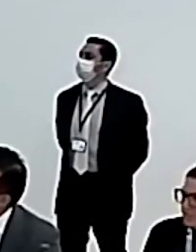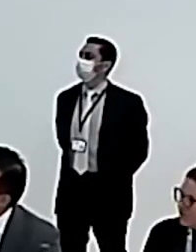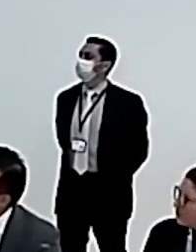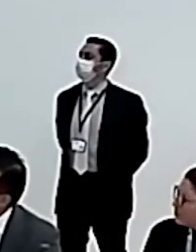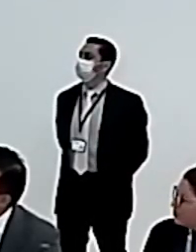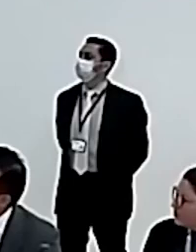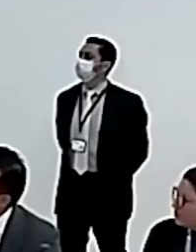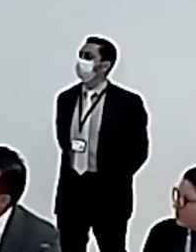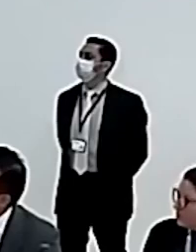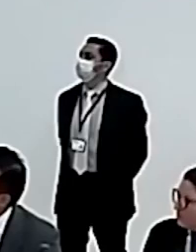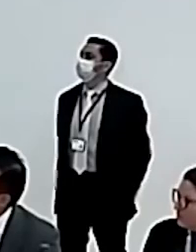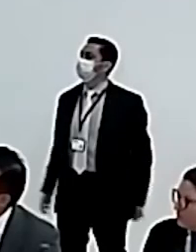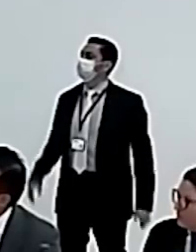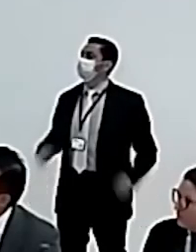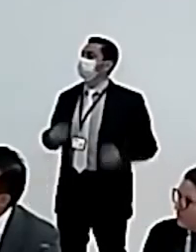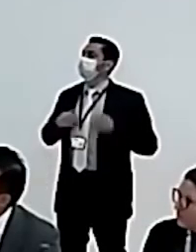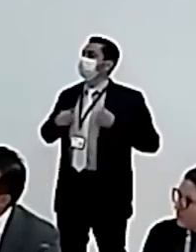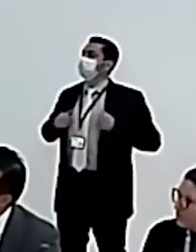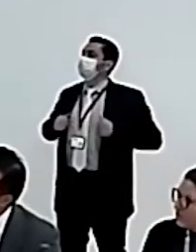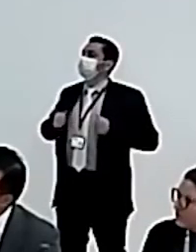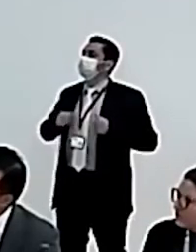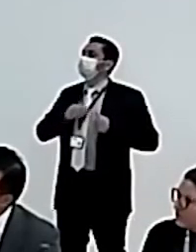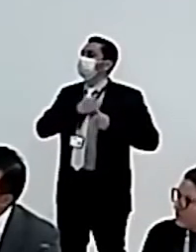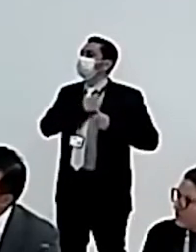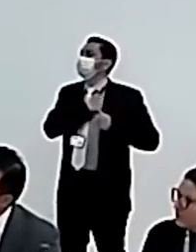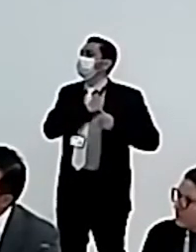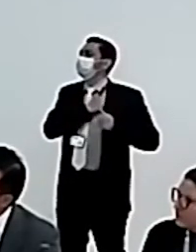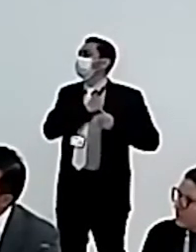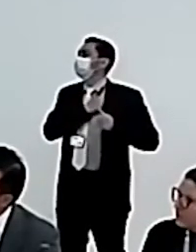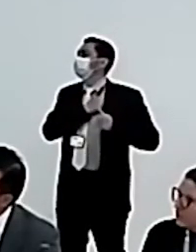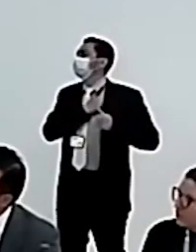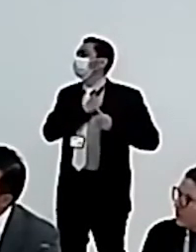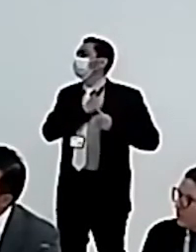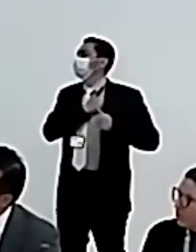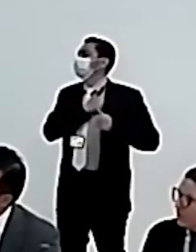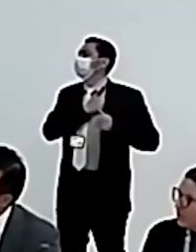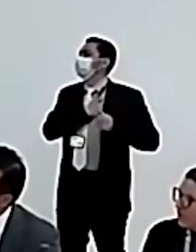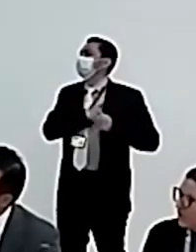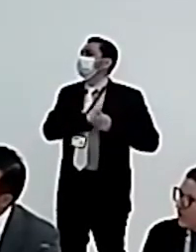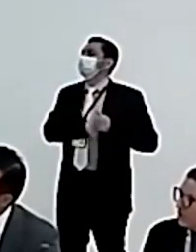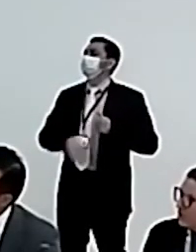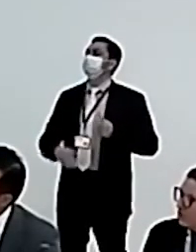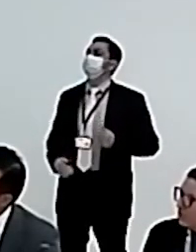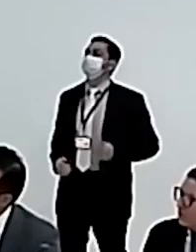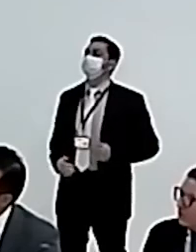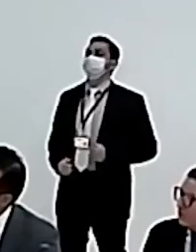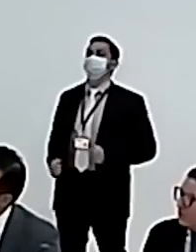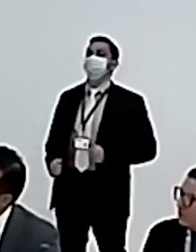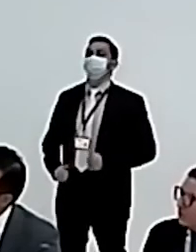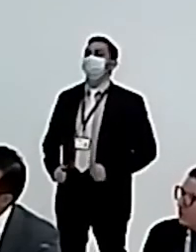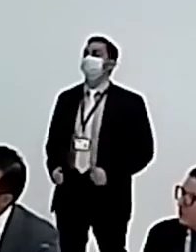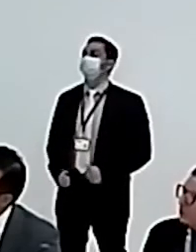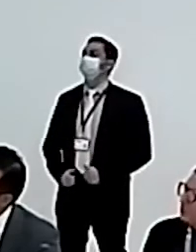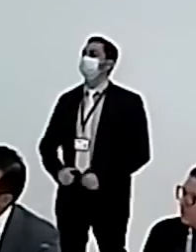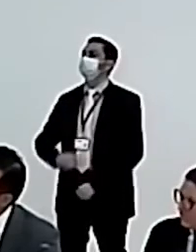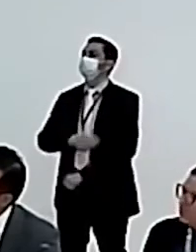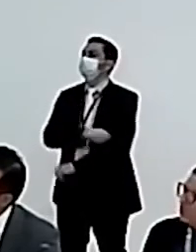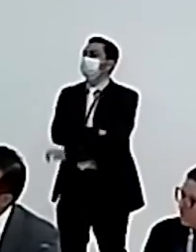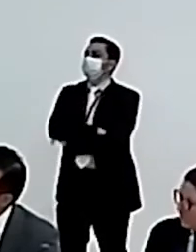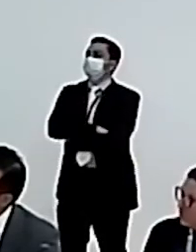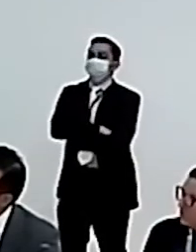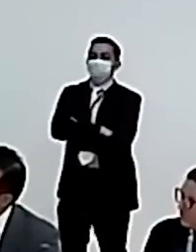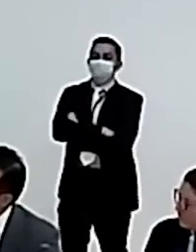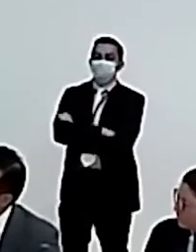licencia mencionó yo en estos momentos que estoy sin licencia quiere decir esto nos explicará la comunicación de esta resolución